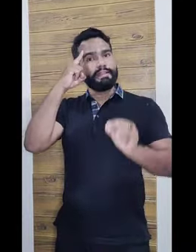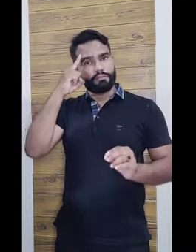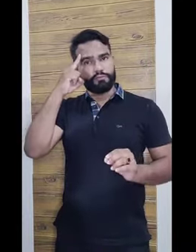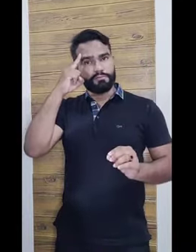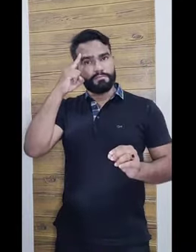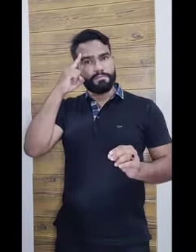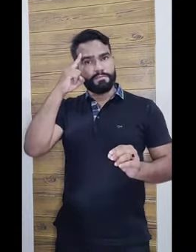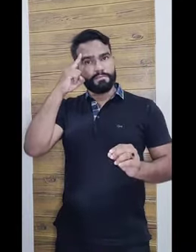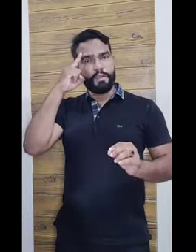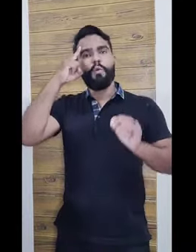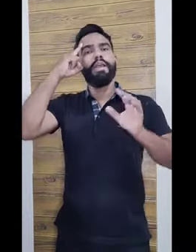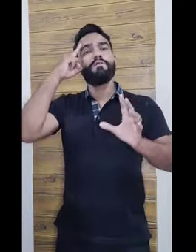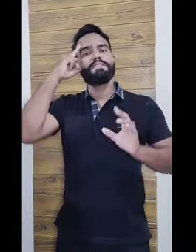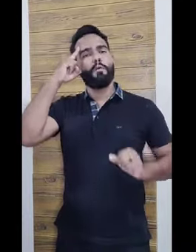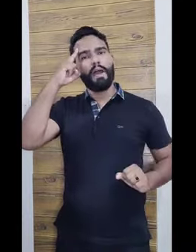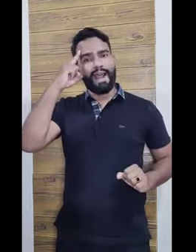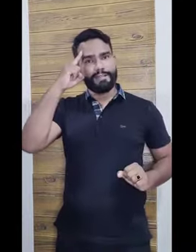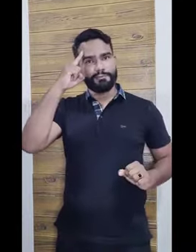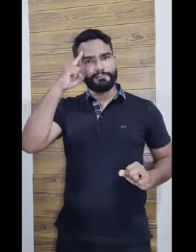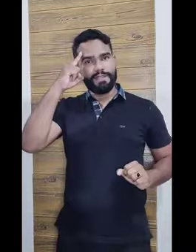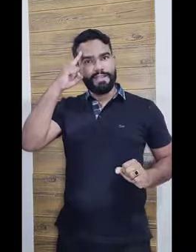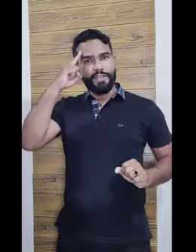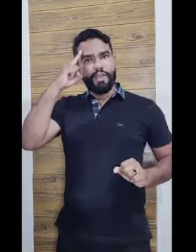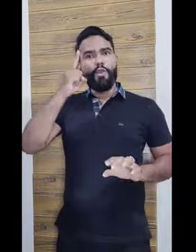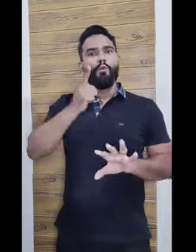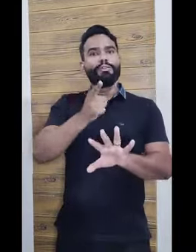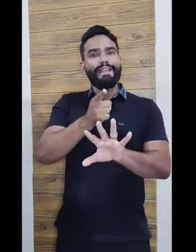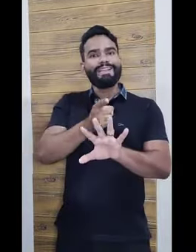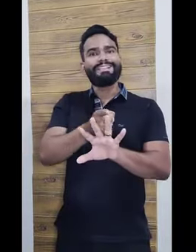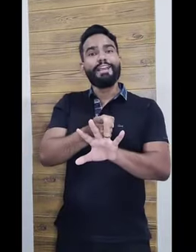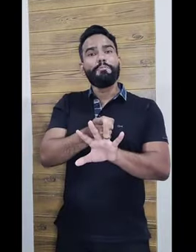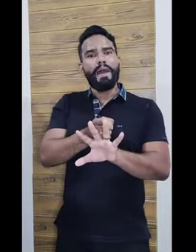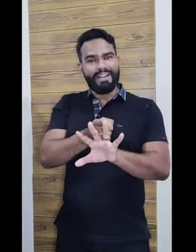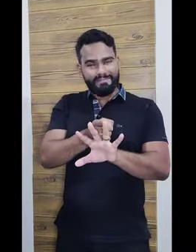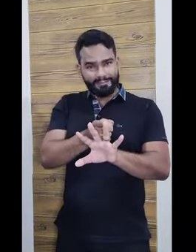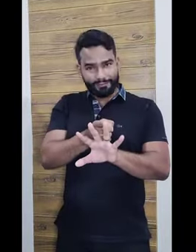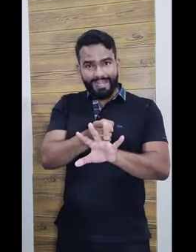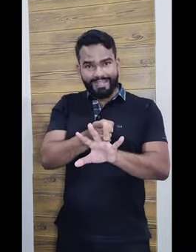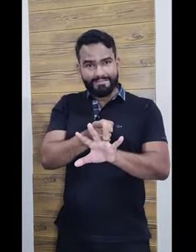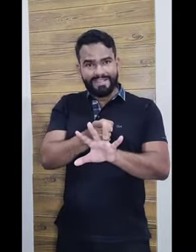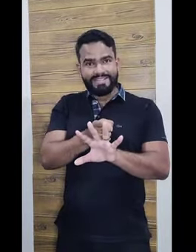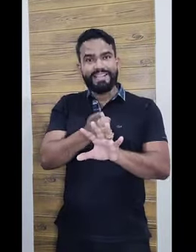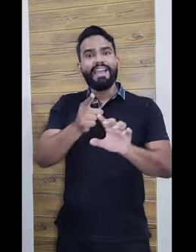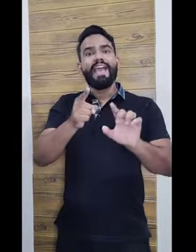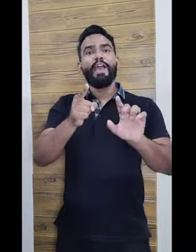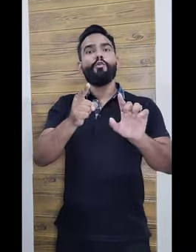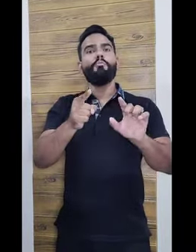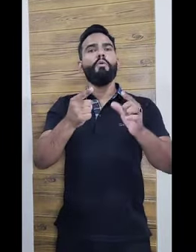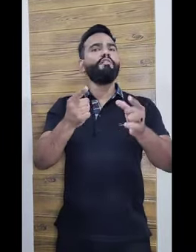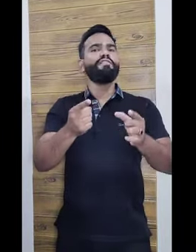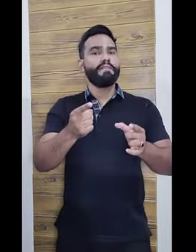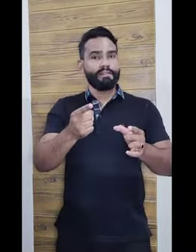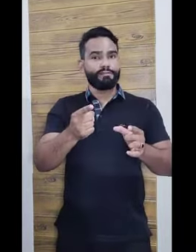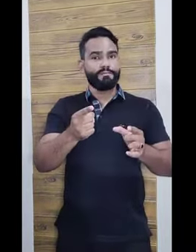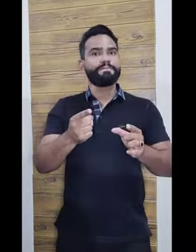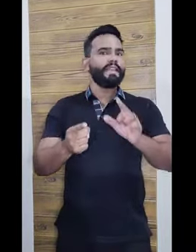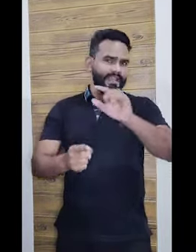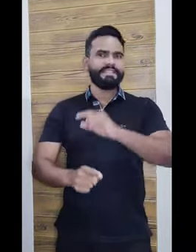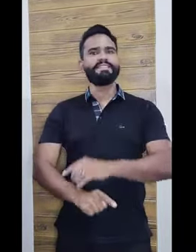movimento? Ou ele é um sinal parado? O terceiro parâmetro da Libras é o movimento. Esse sinal